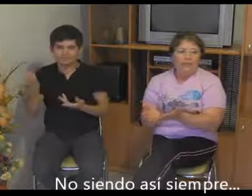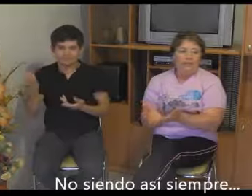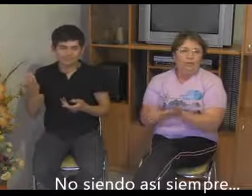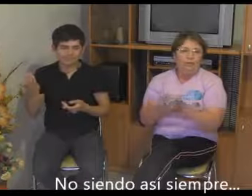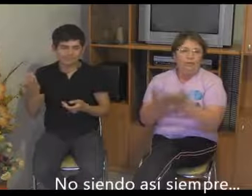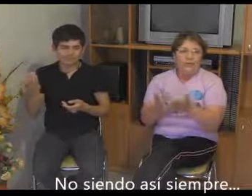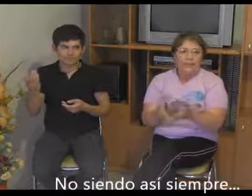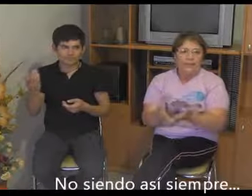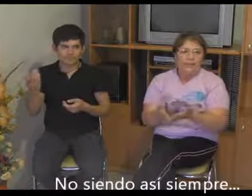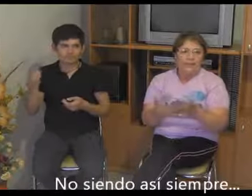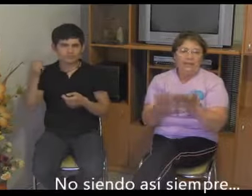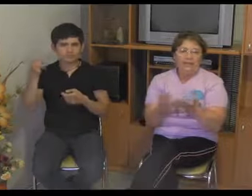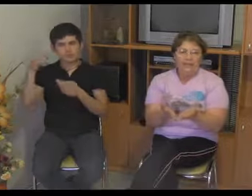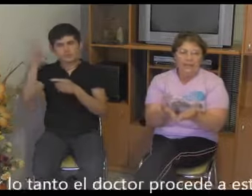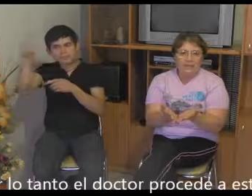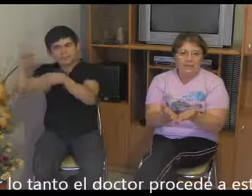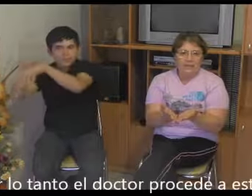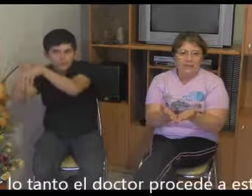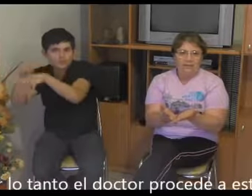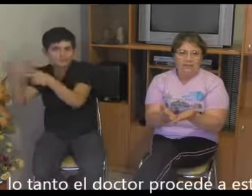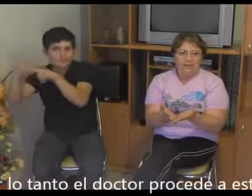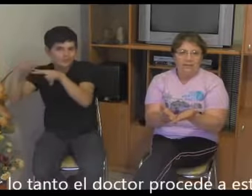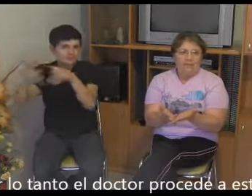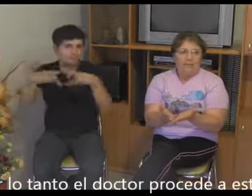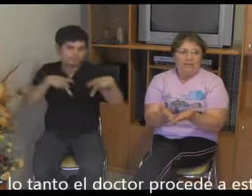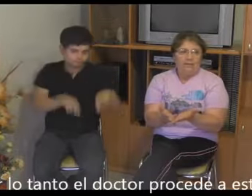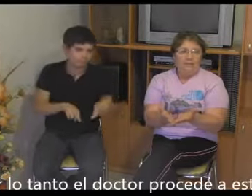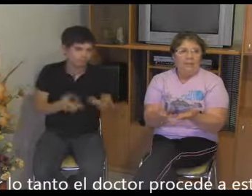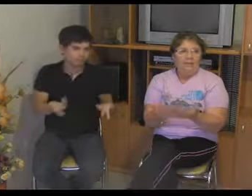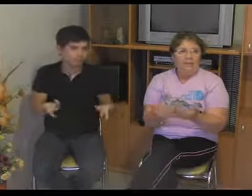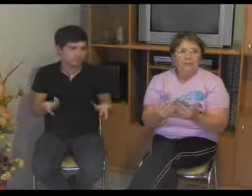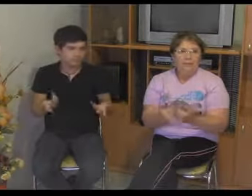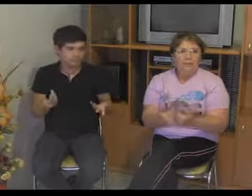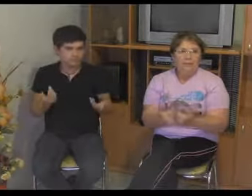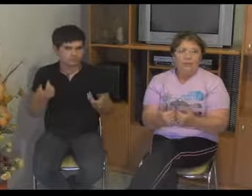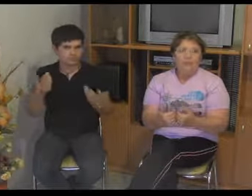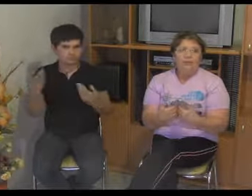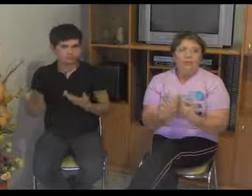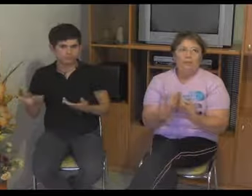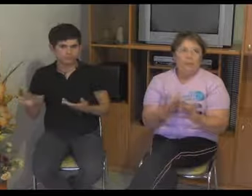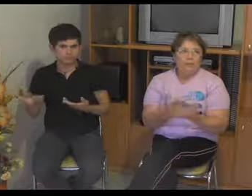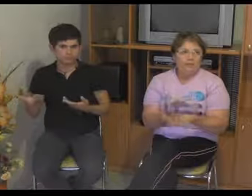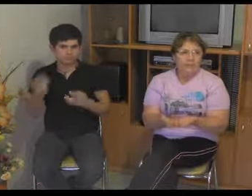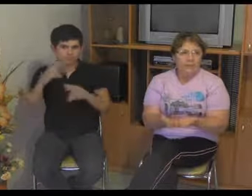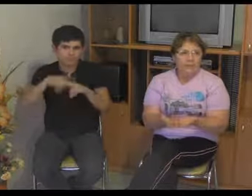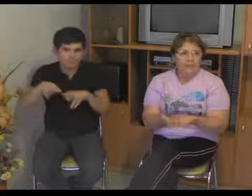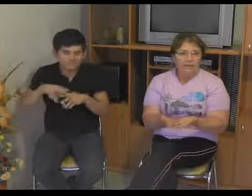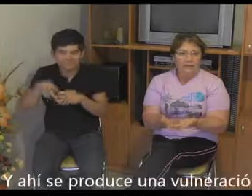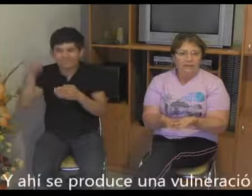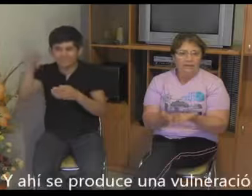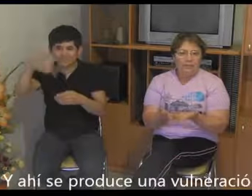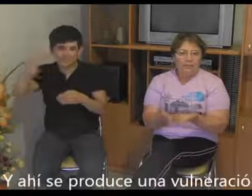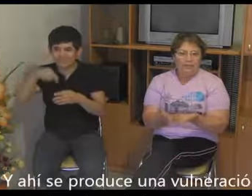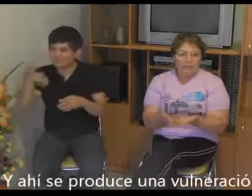doctor procede a esterilizar. Y ahí se produce, ¿no es cierto?, una vulneración del derecho de la mujer